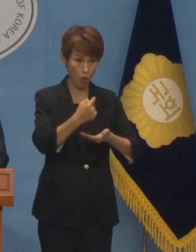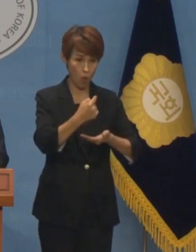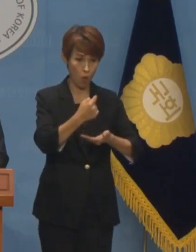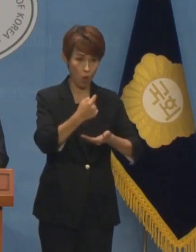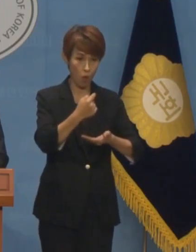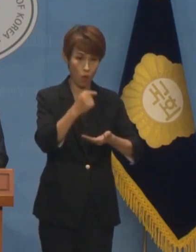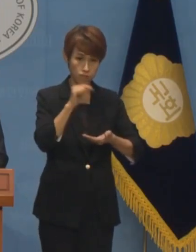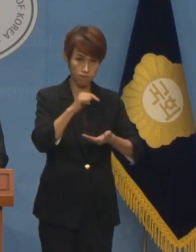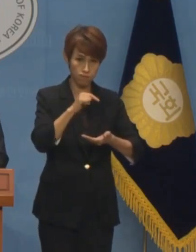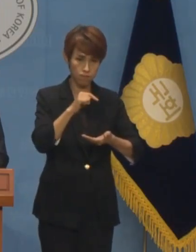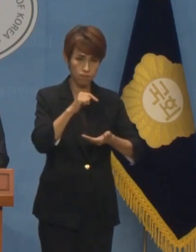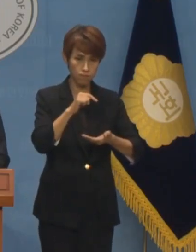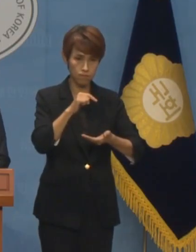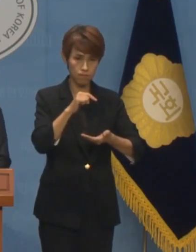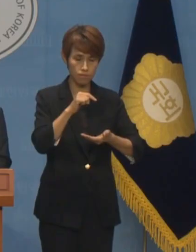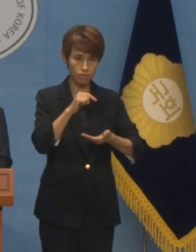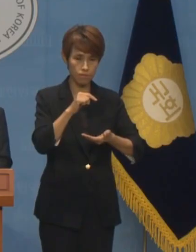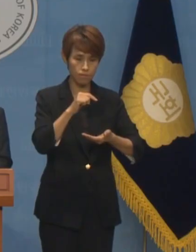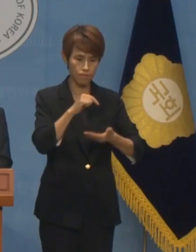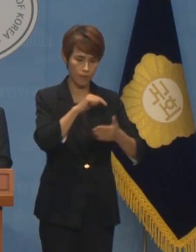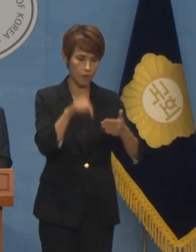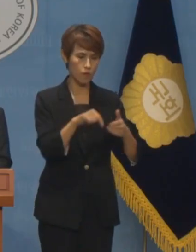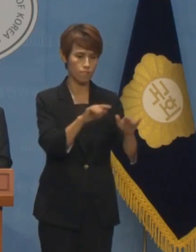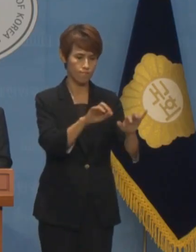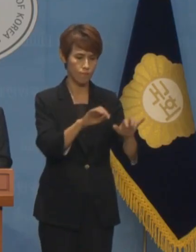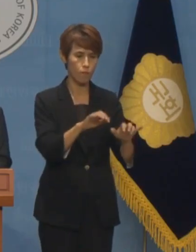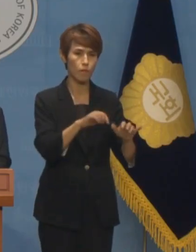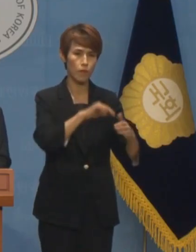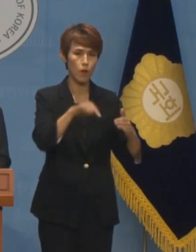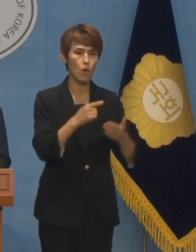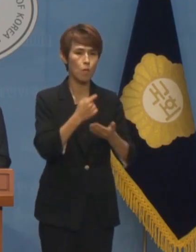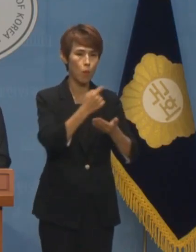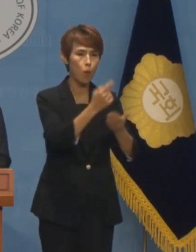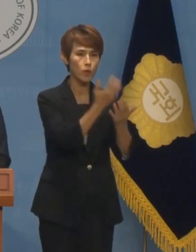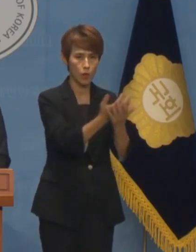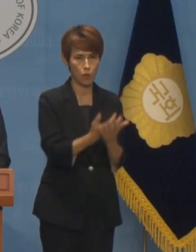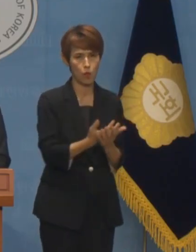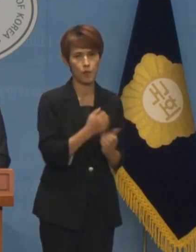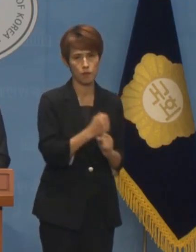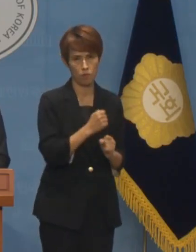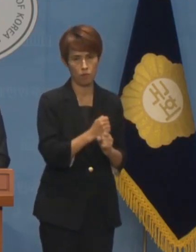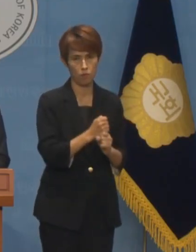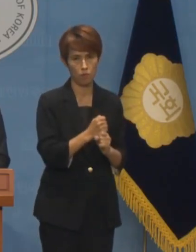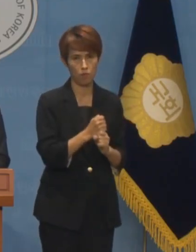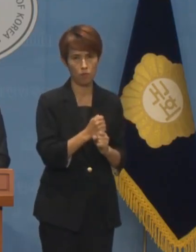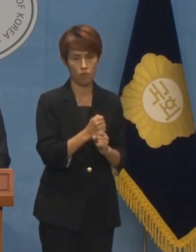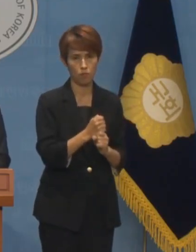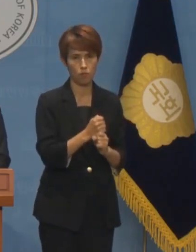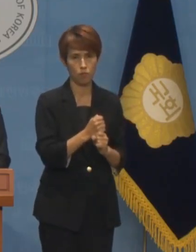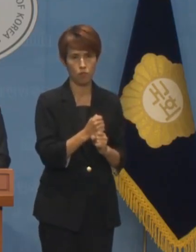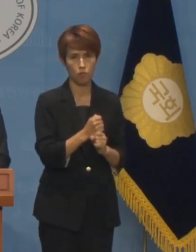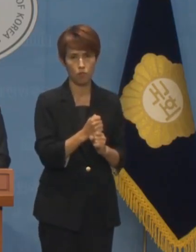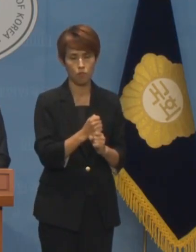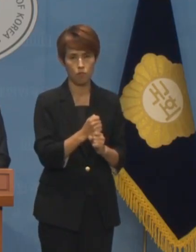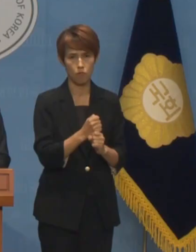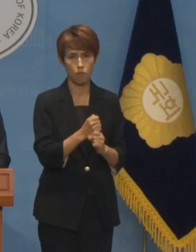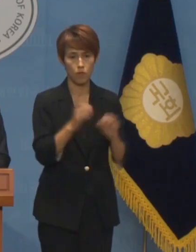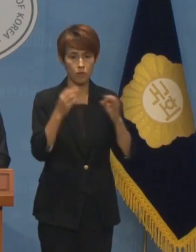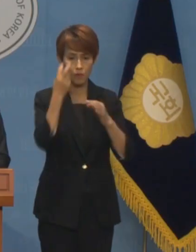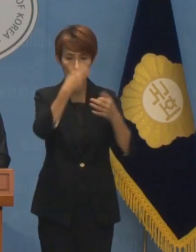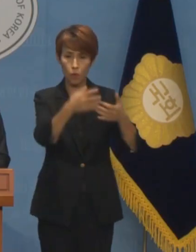따른 내부 보고 자료를 만듭니다. 이것을 가지고 계속 보고를 했을 거거든요.